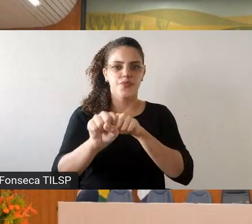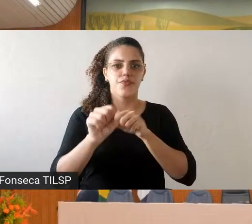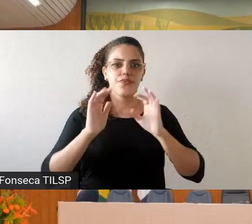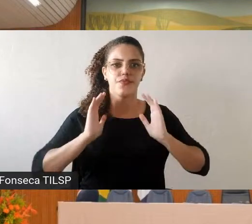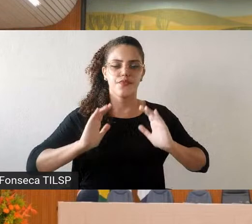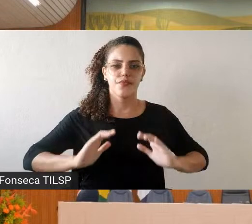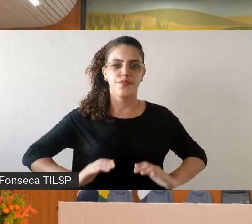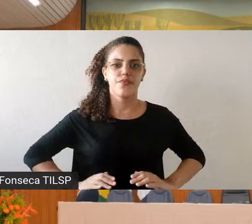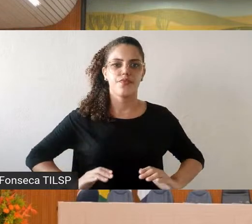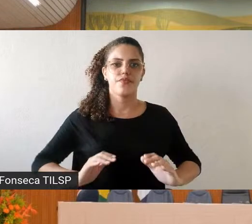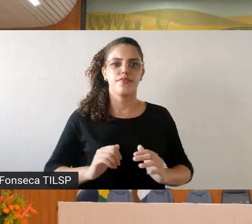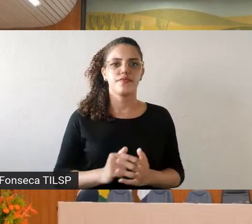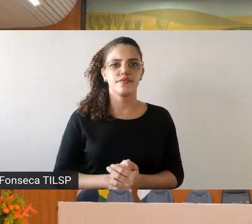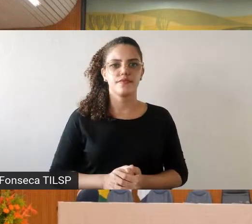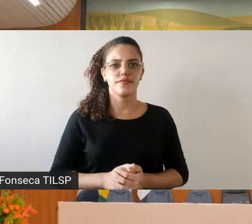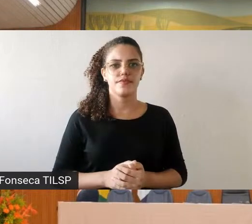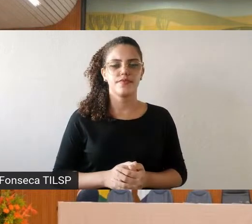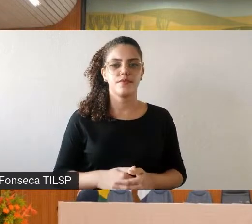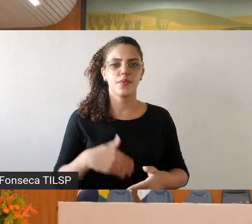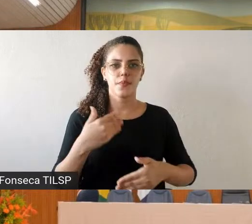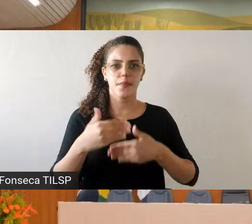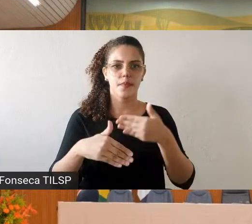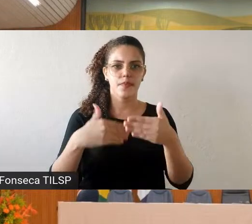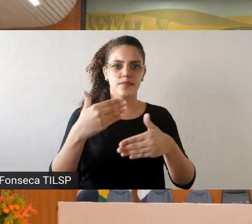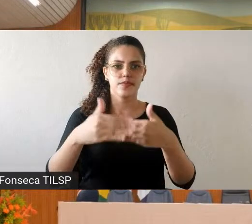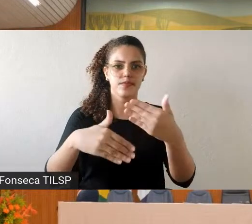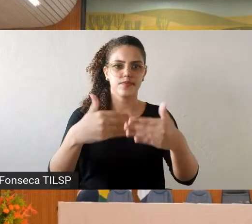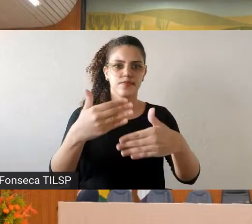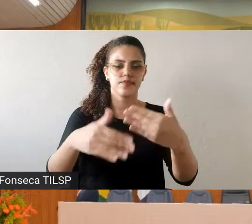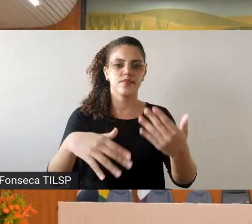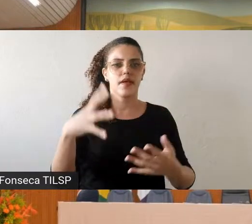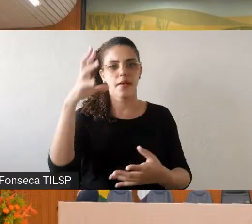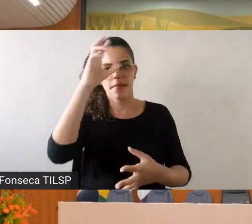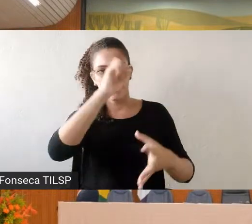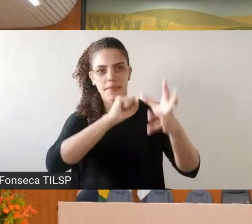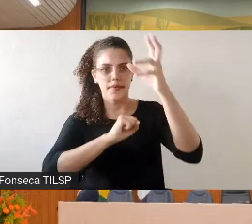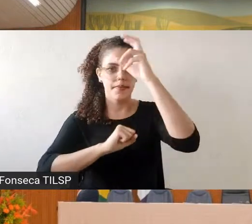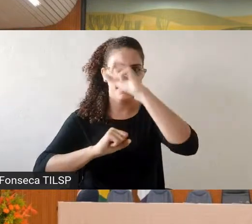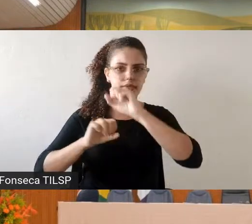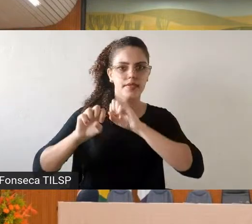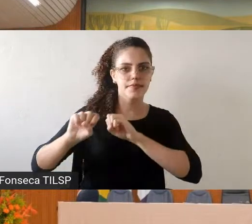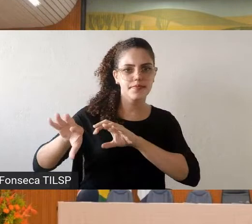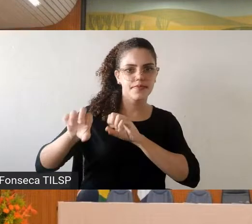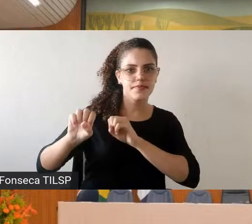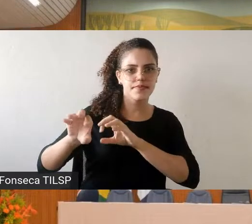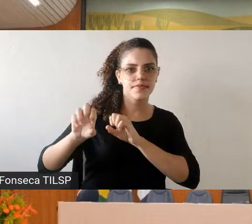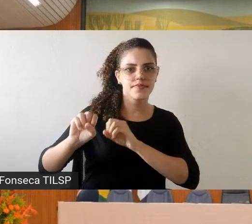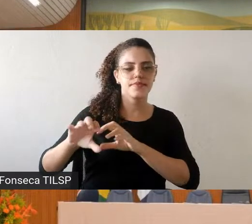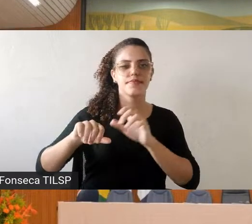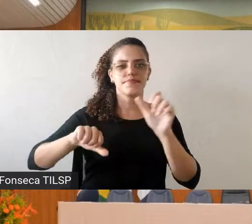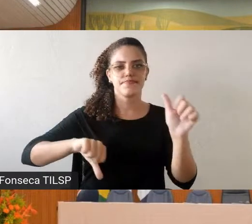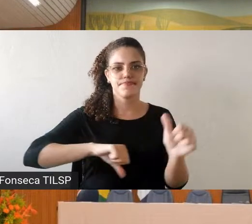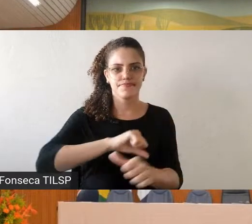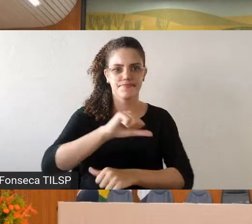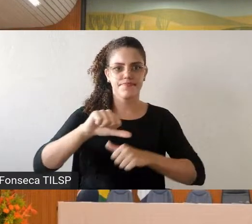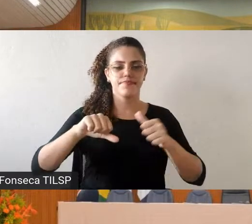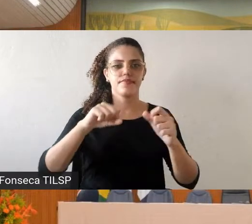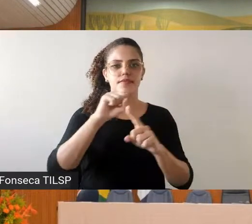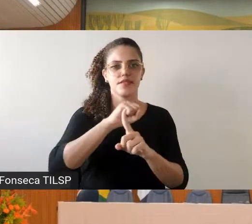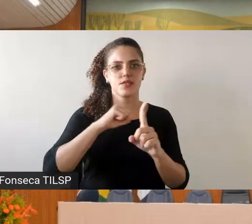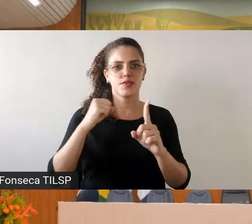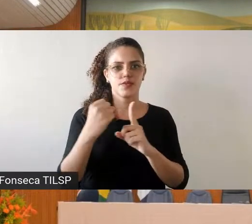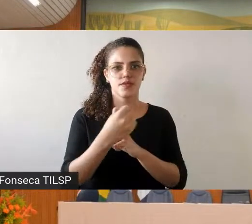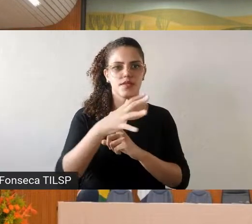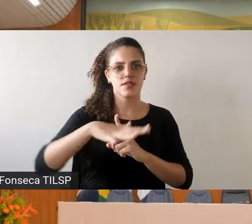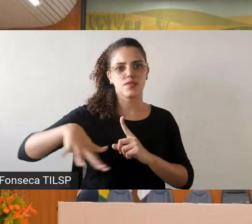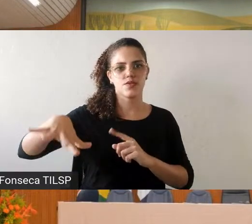num processo contínuo de aprender, de ensinar e de transformar essa sociedade. Então, são essas